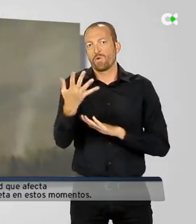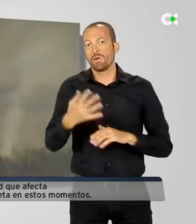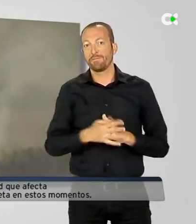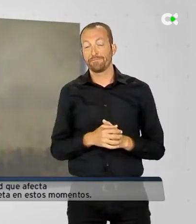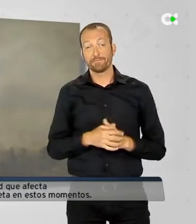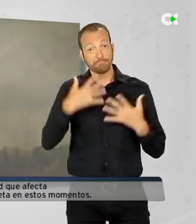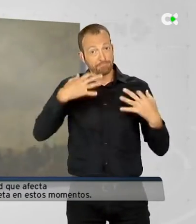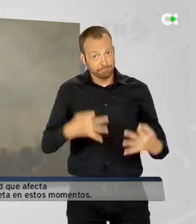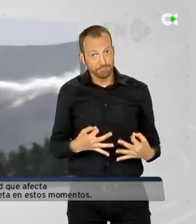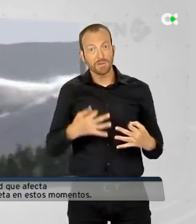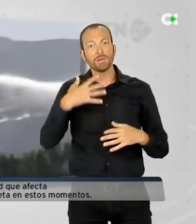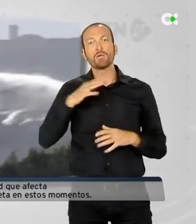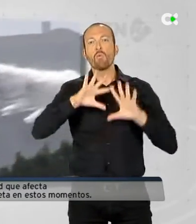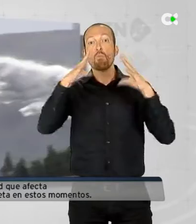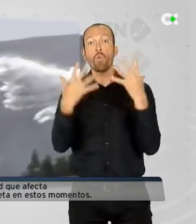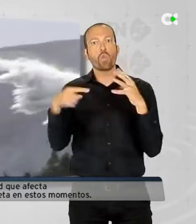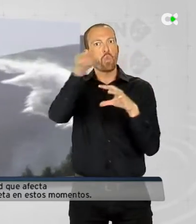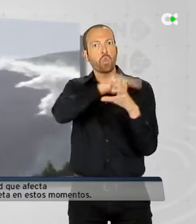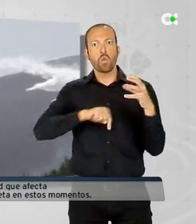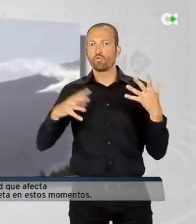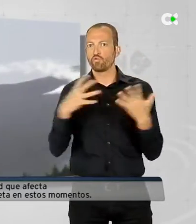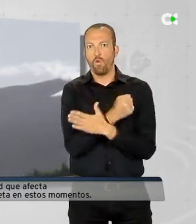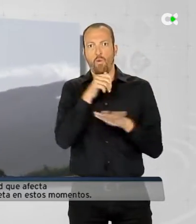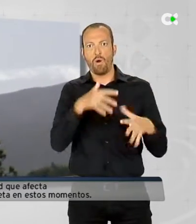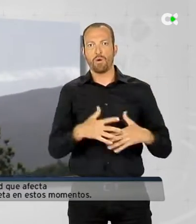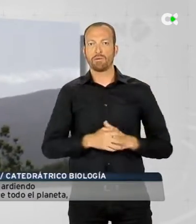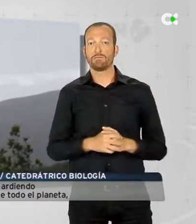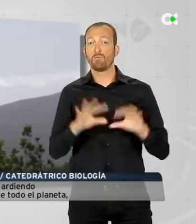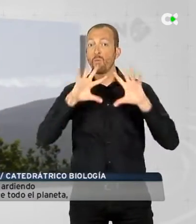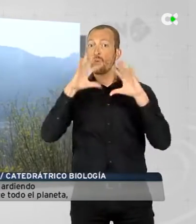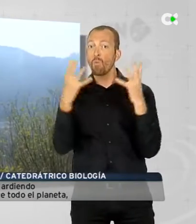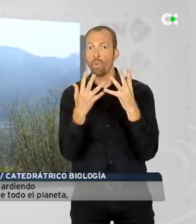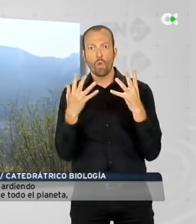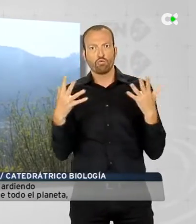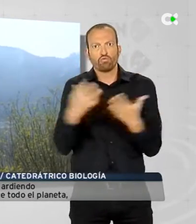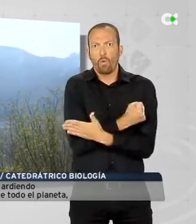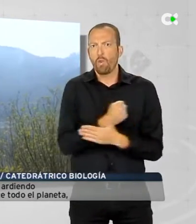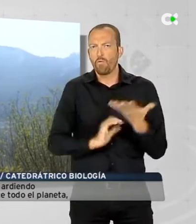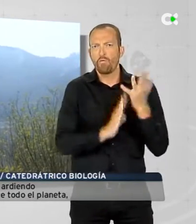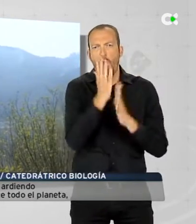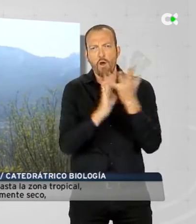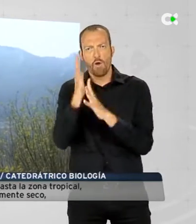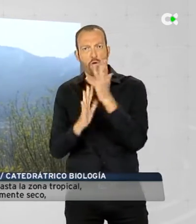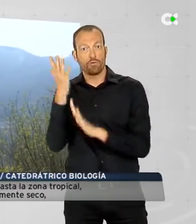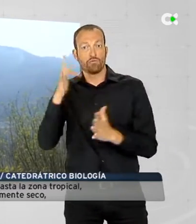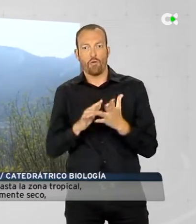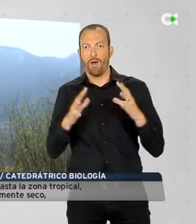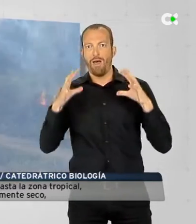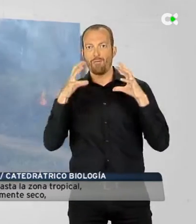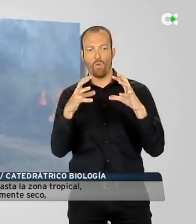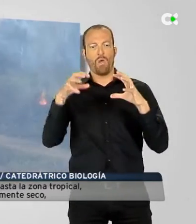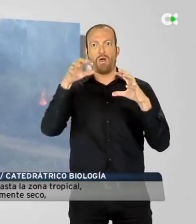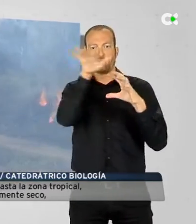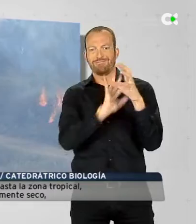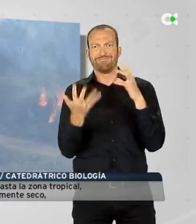que afecta a casi todo el planeta en estos momentos. Está ardiendo prácticamente todo el planeta, desde el Ártico